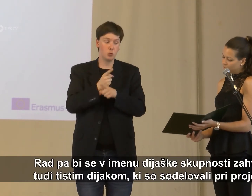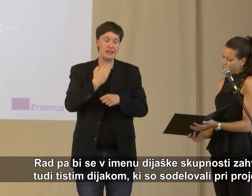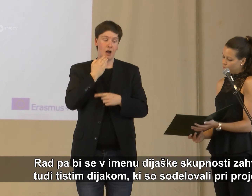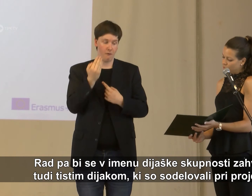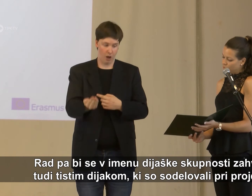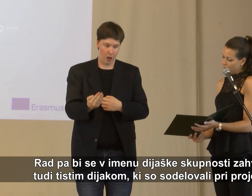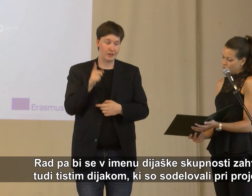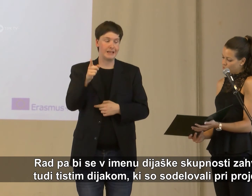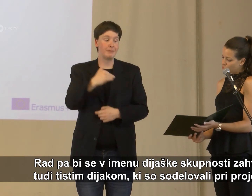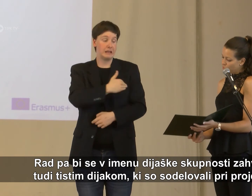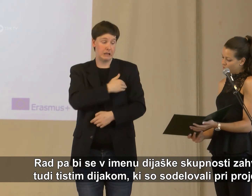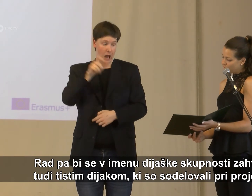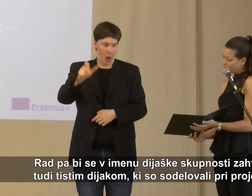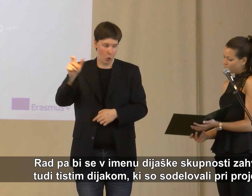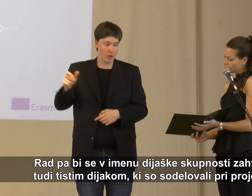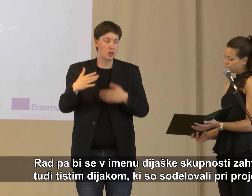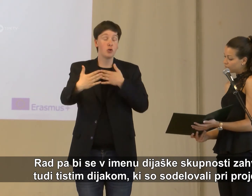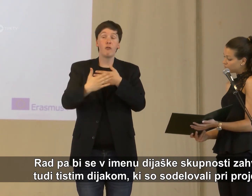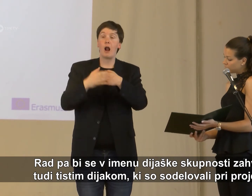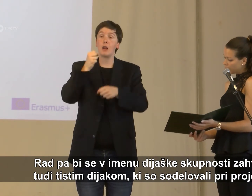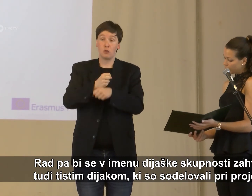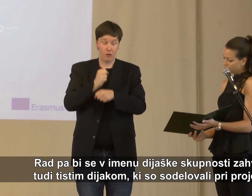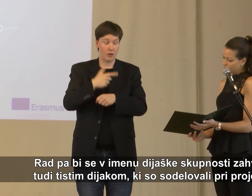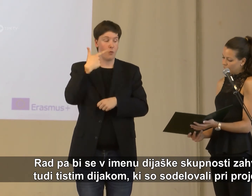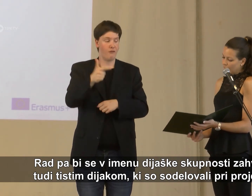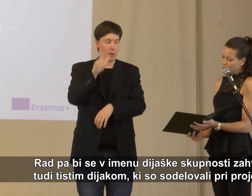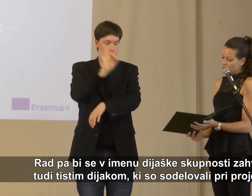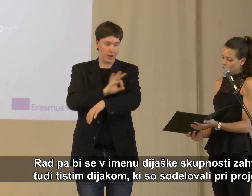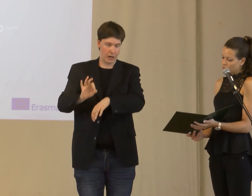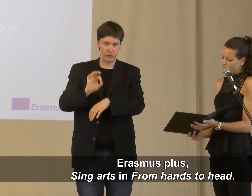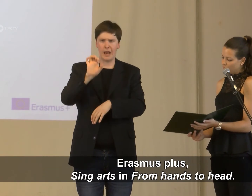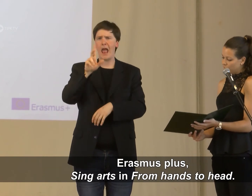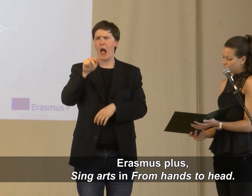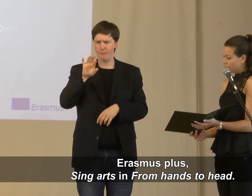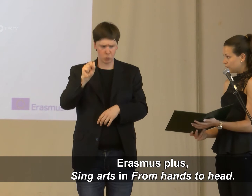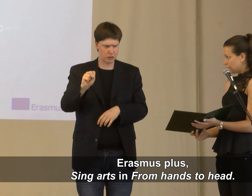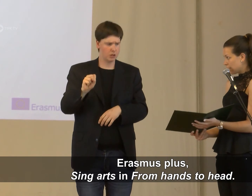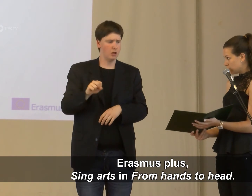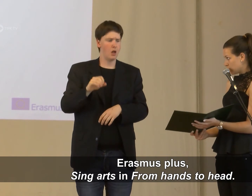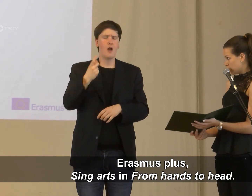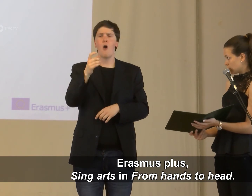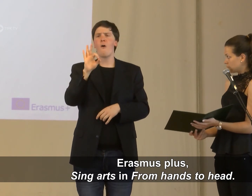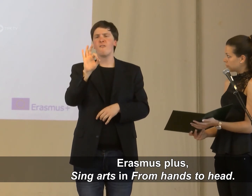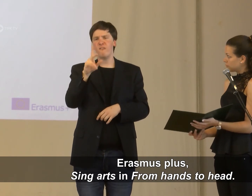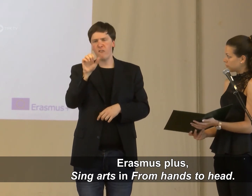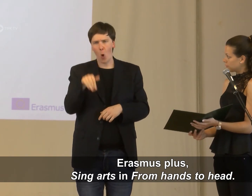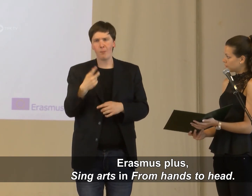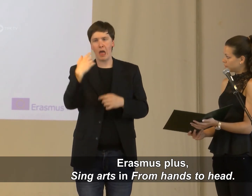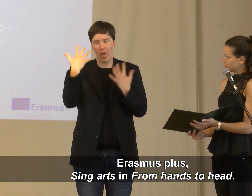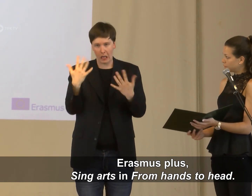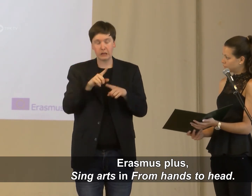Rad pa bi se v imenu dijaške skupnosti zahvalil tudi tistim dijakom, ki so sodelovali pri projektih Erasmus Plus,